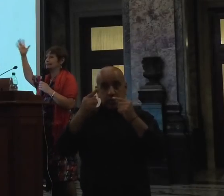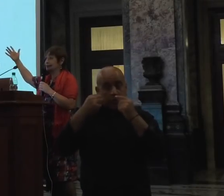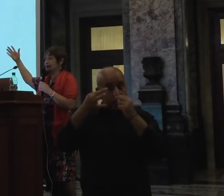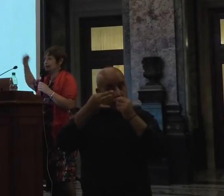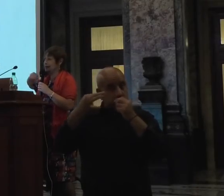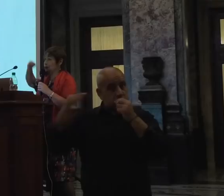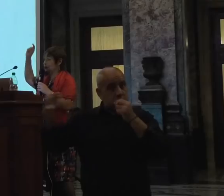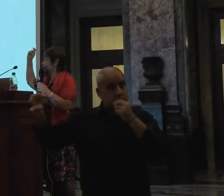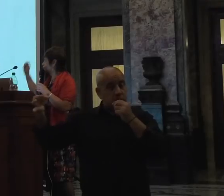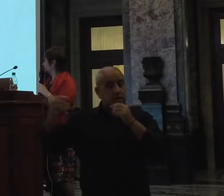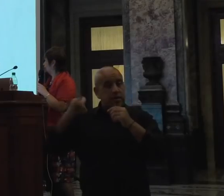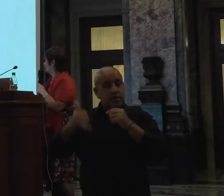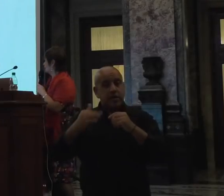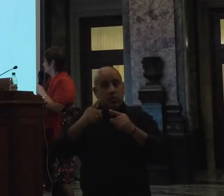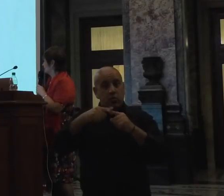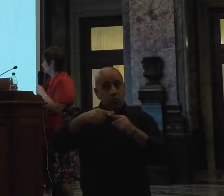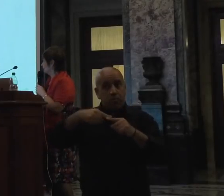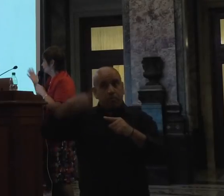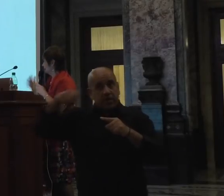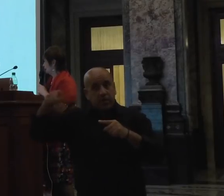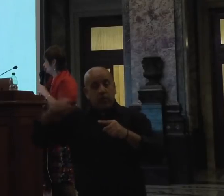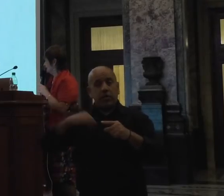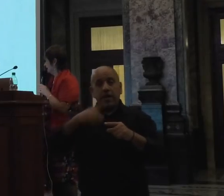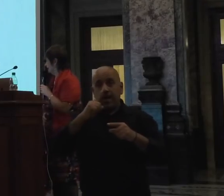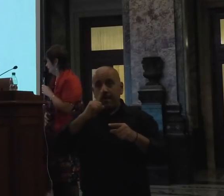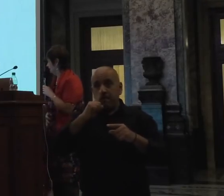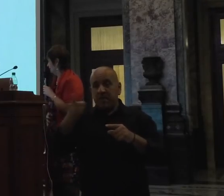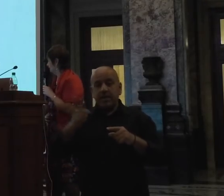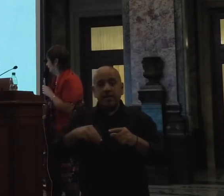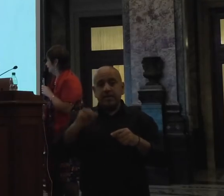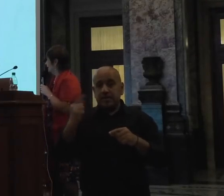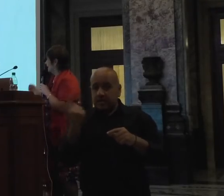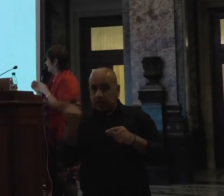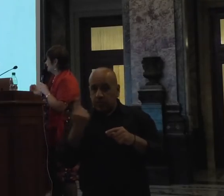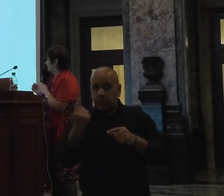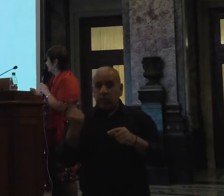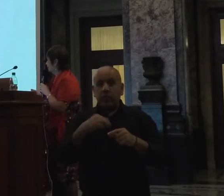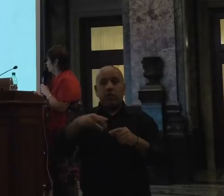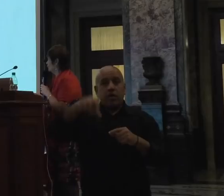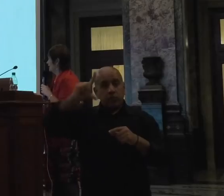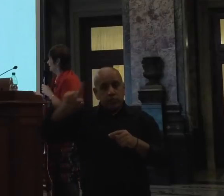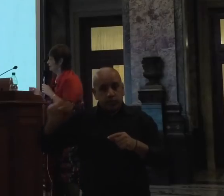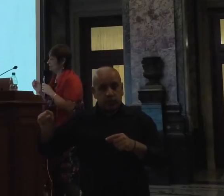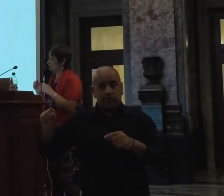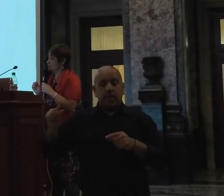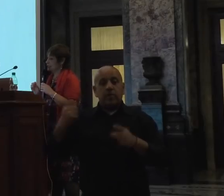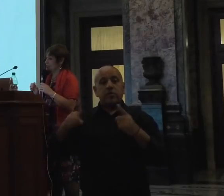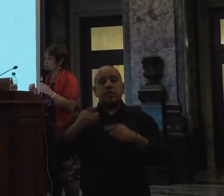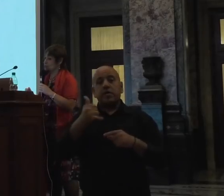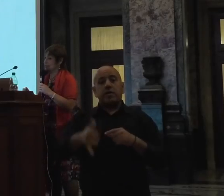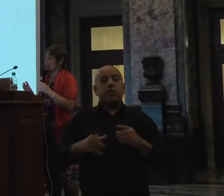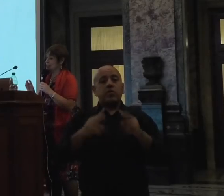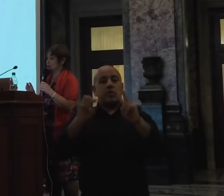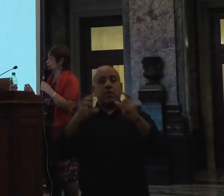es transiente, tiene un pico muy rápido a los 100 milisegundos y después decae rápidamente. Y sabemos que tenemos